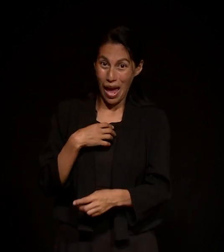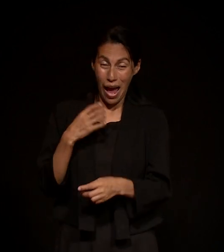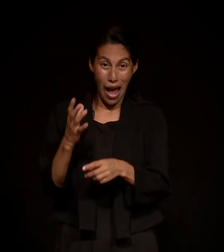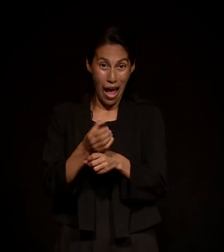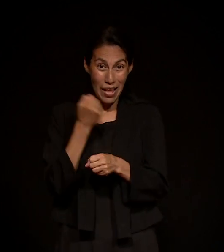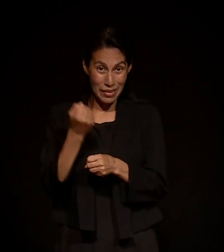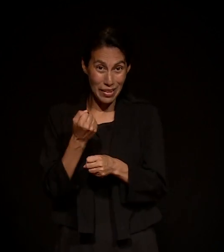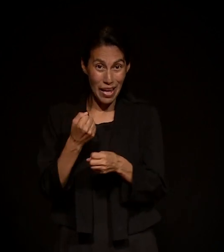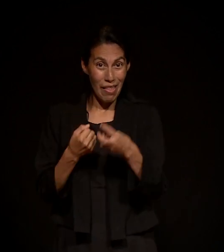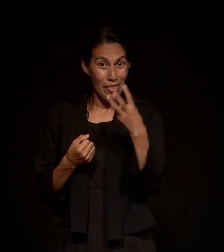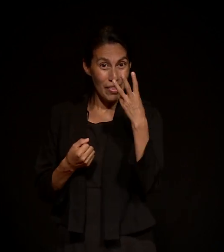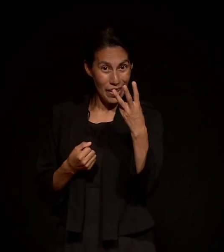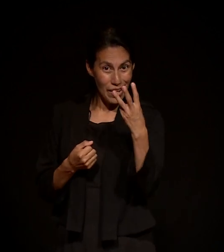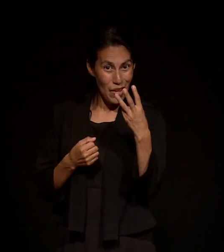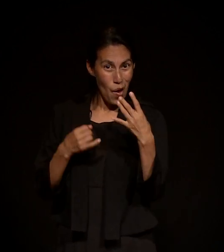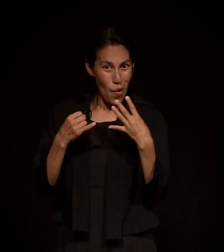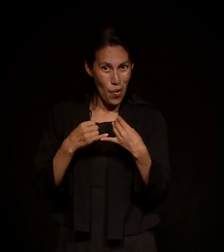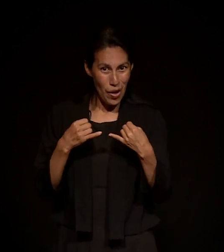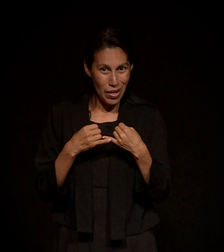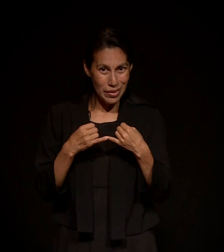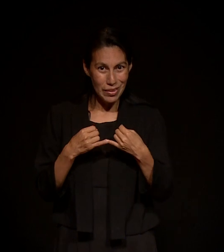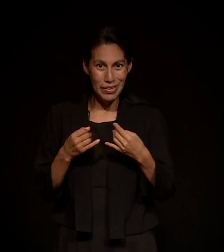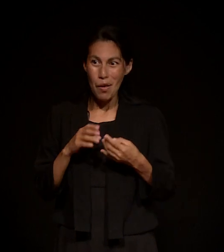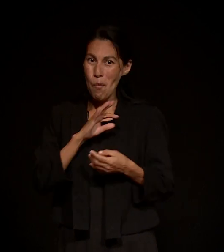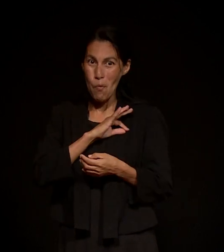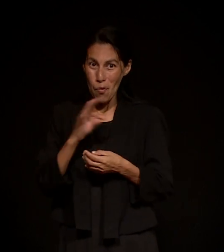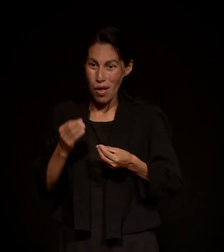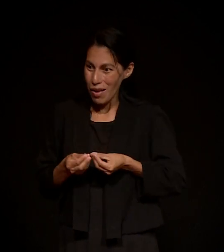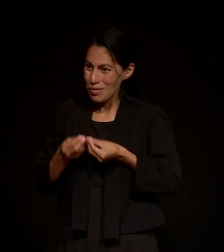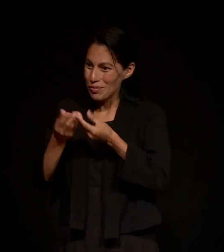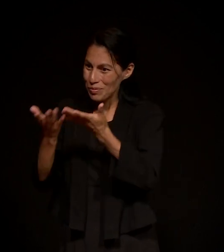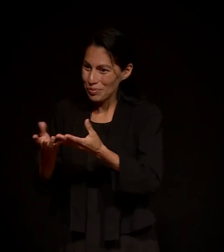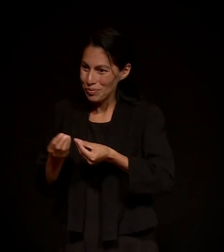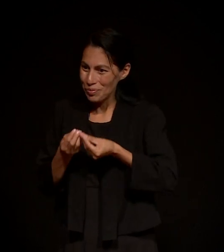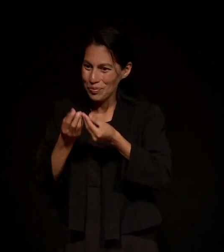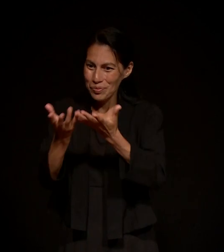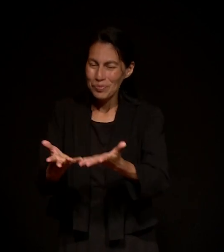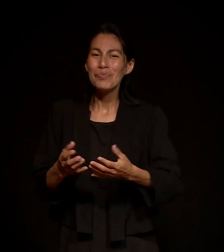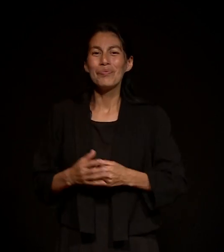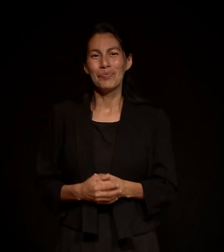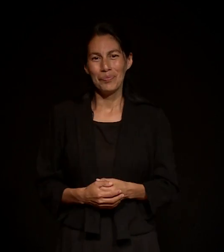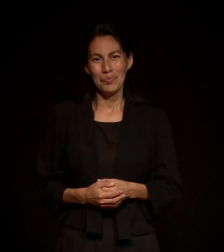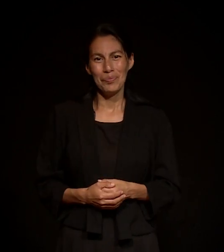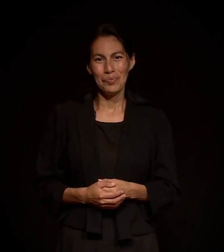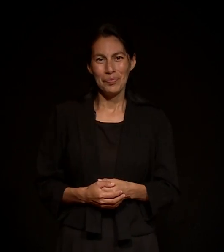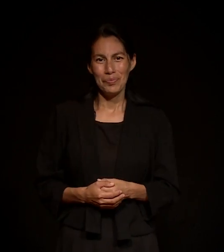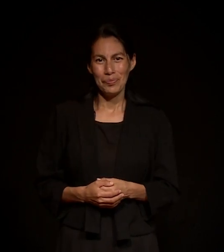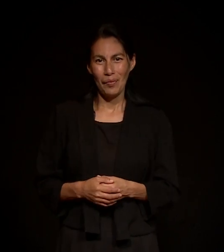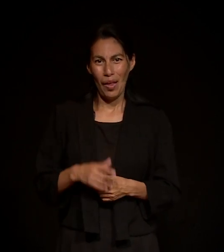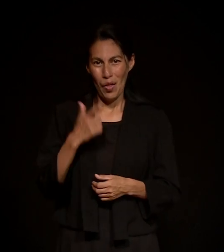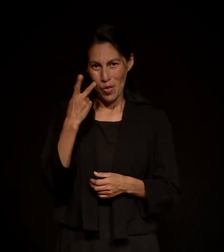gané muchos peluches, también compartí con ellos. Las dos